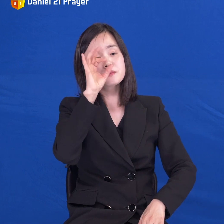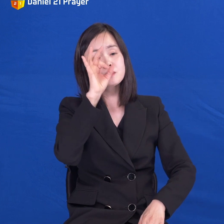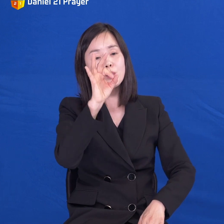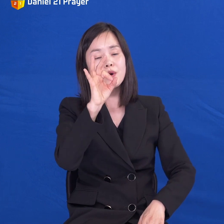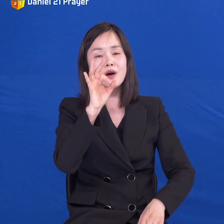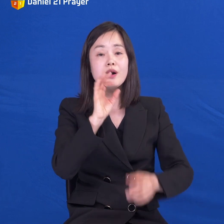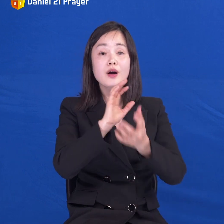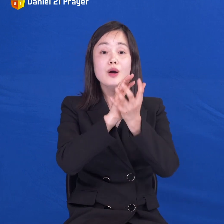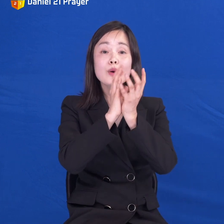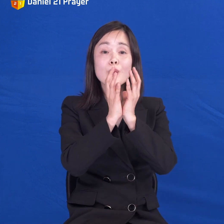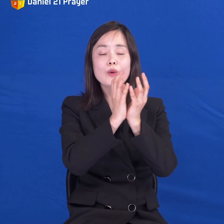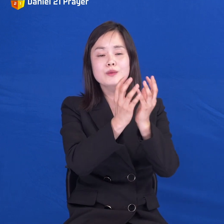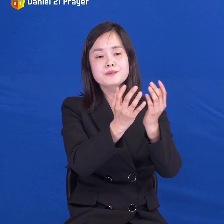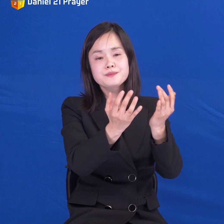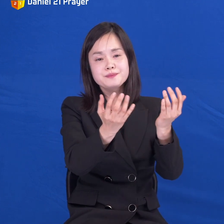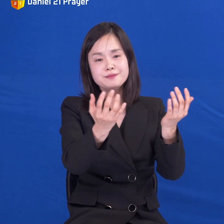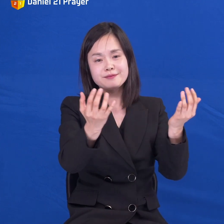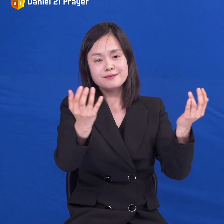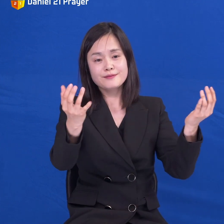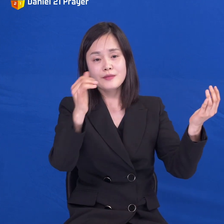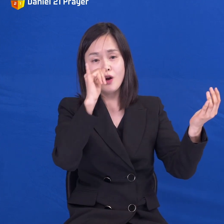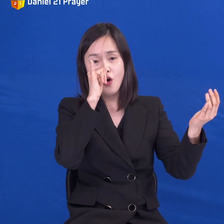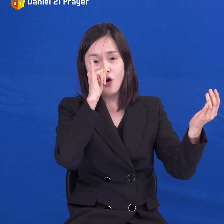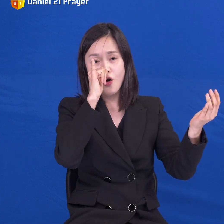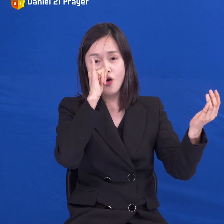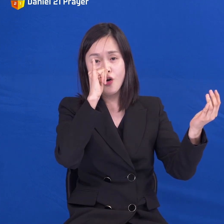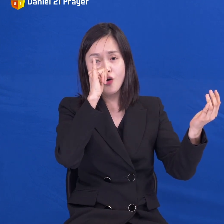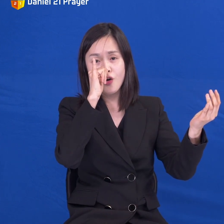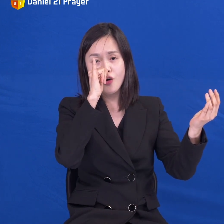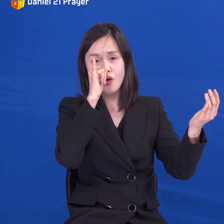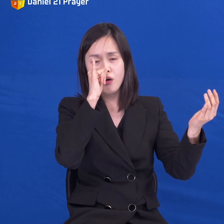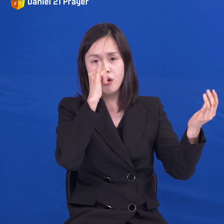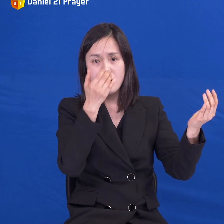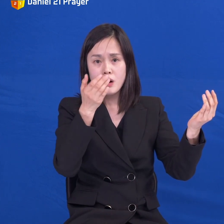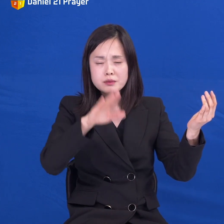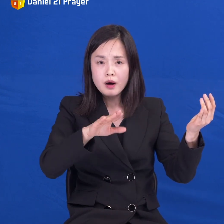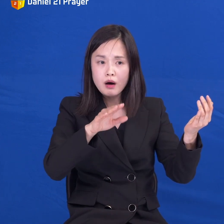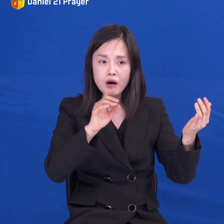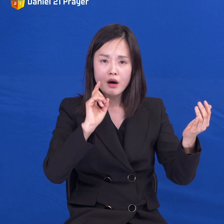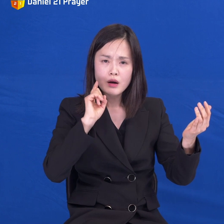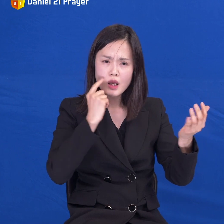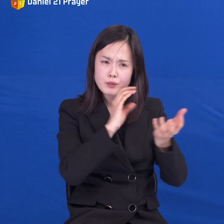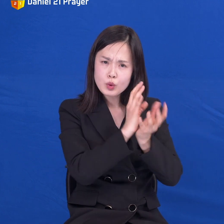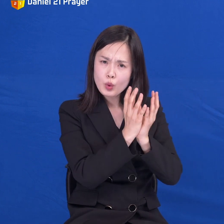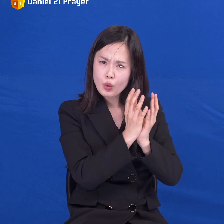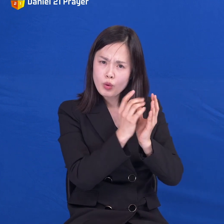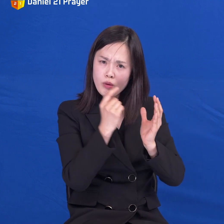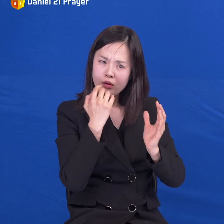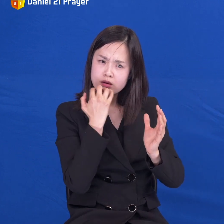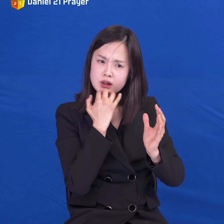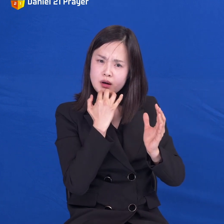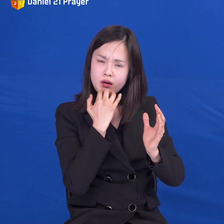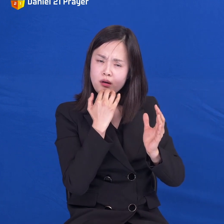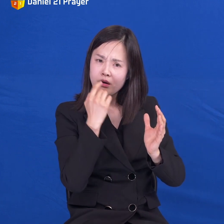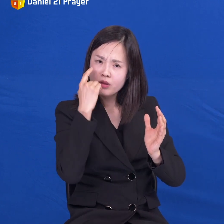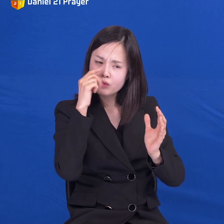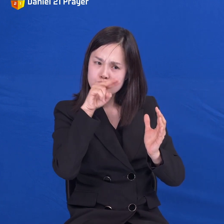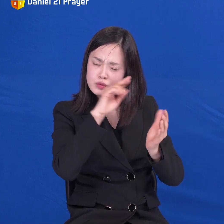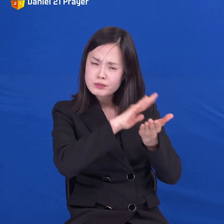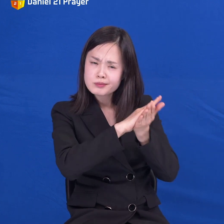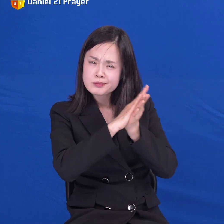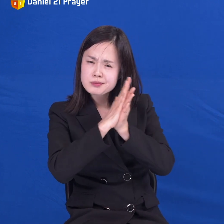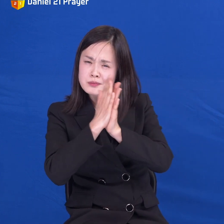받았다 생각했는데 갑자기 개나리가 검게 보이는 겁니다. 진달래가 검게 보이는 겁니다. 본능은 충격을